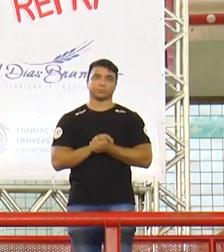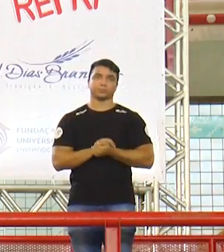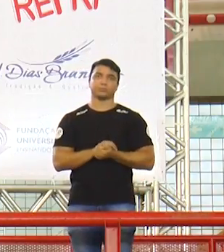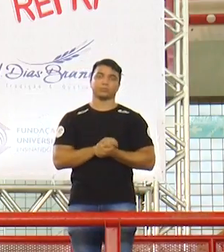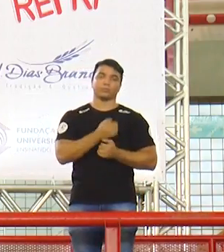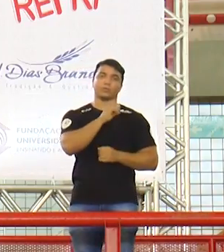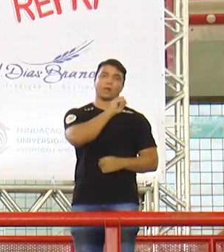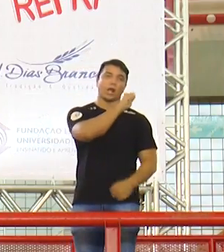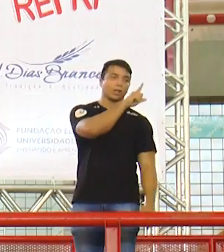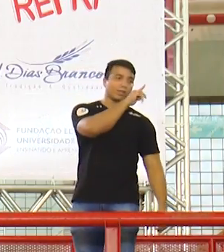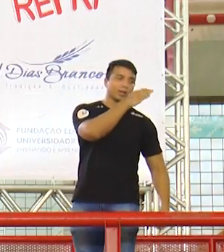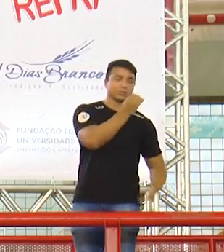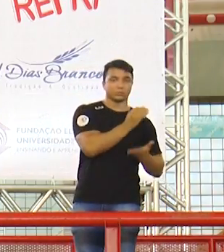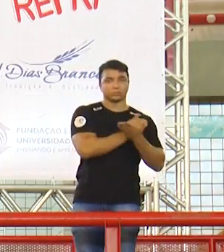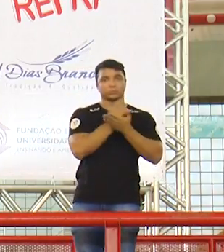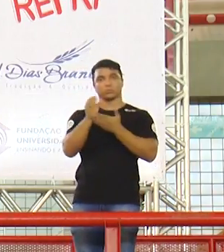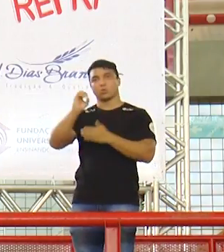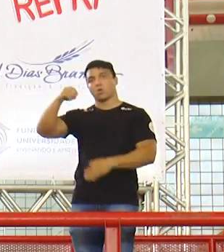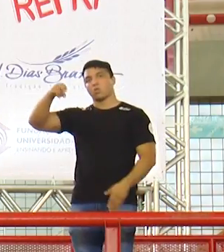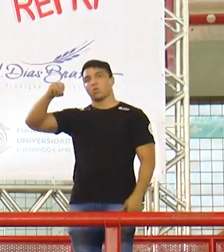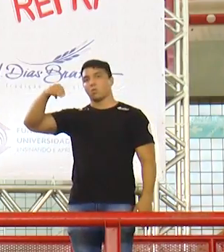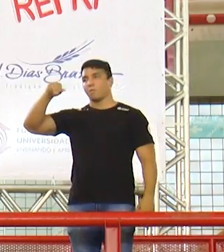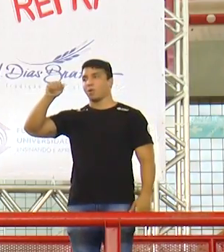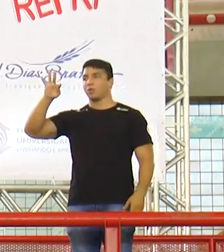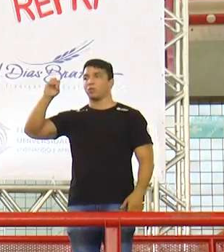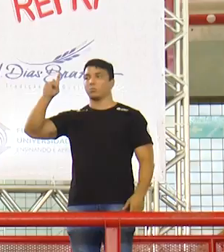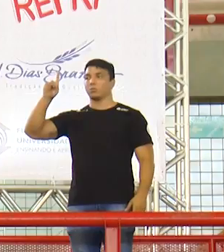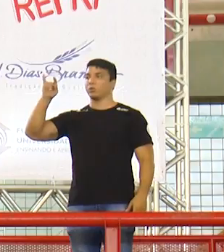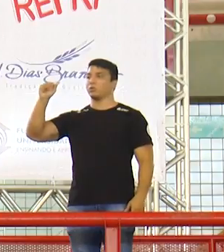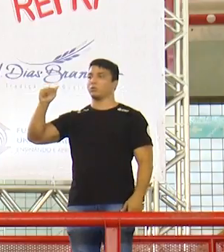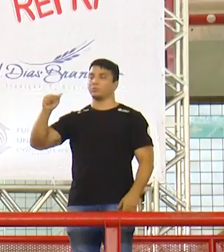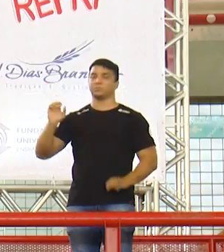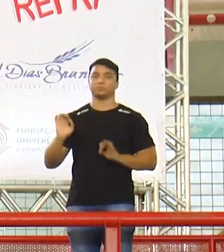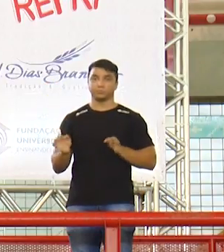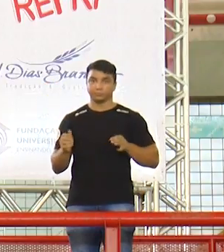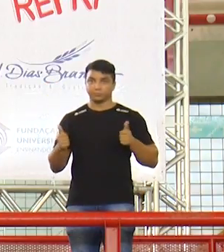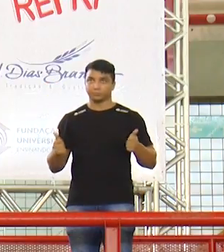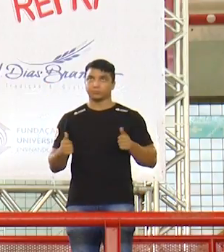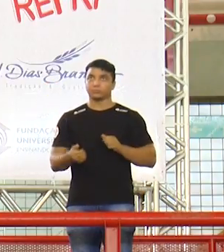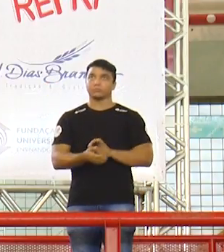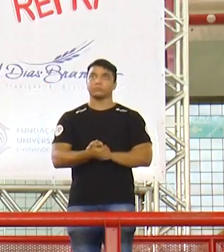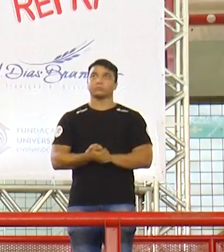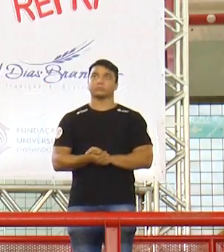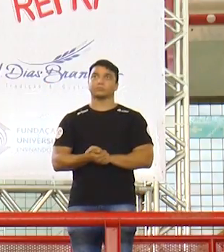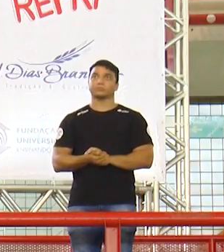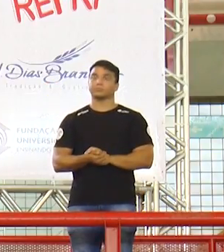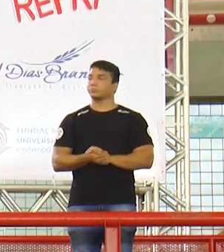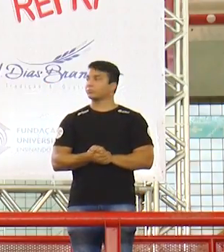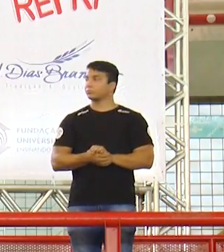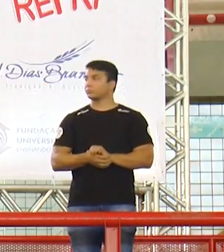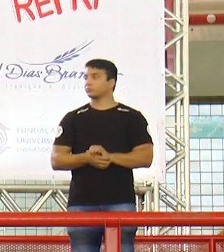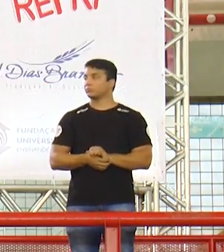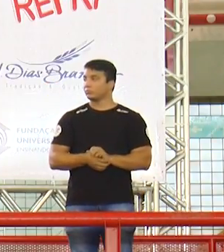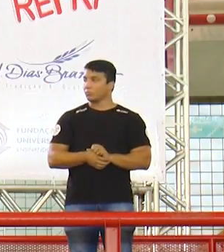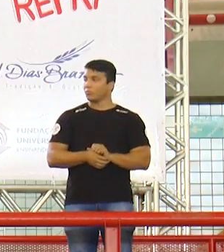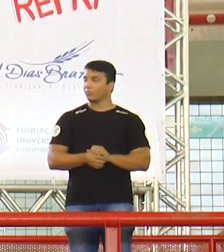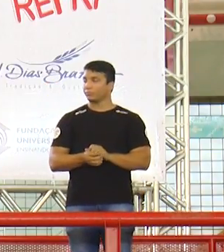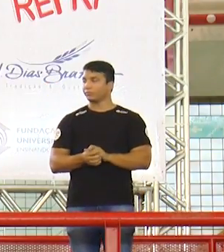aliteração gera a onomatopeia. Tudo bem? Tudo bem. Ei, me diz uma